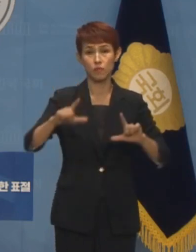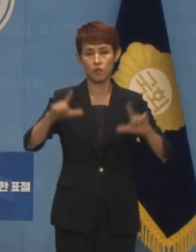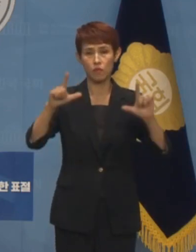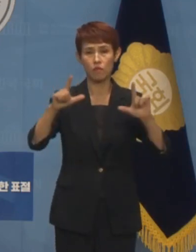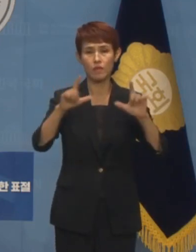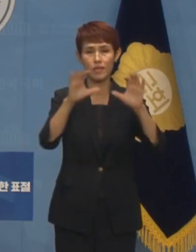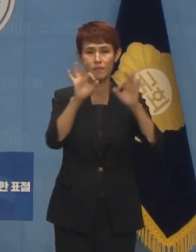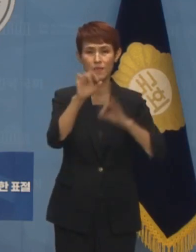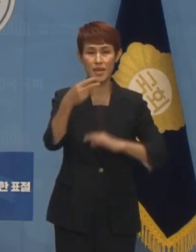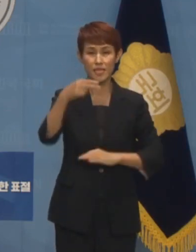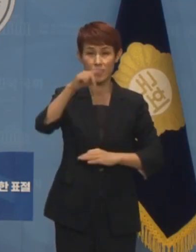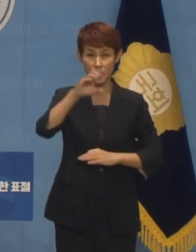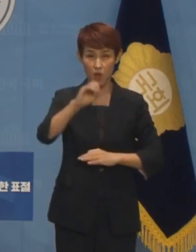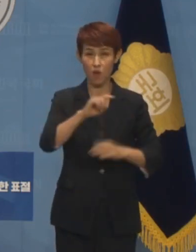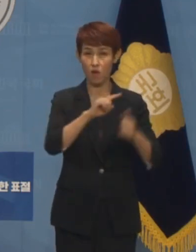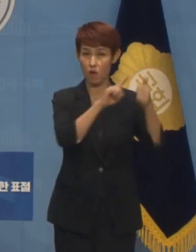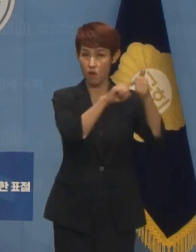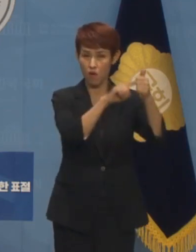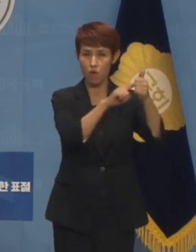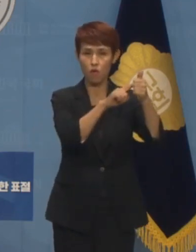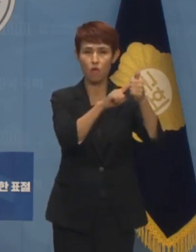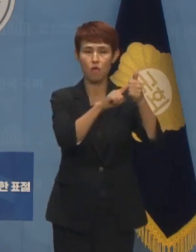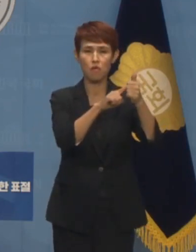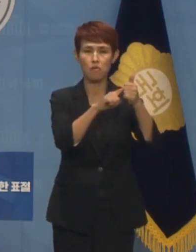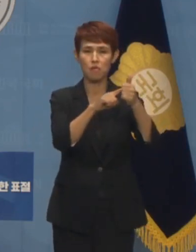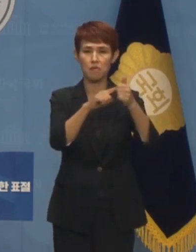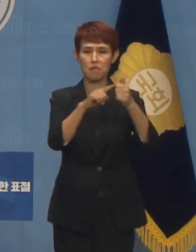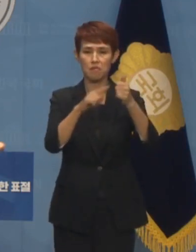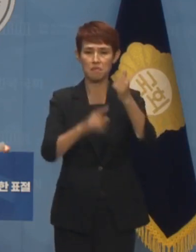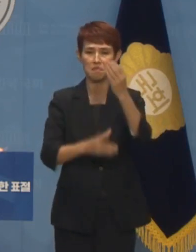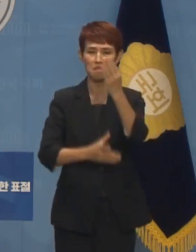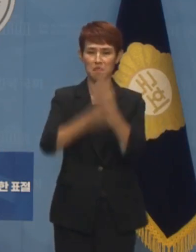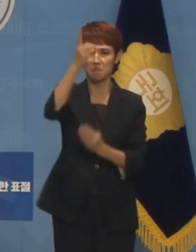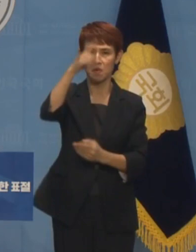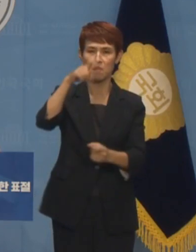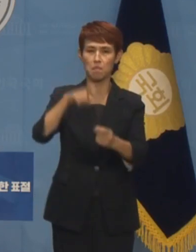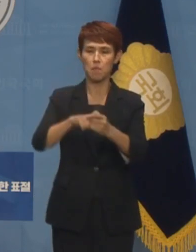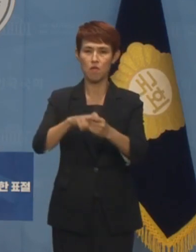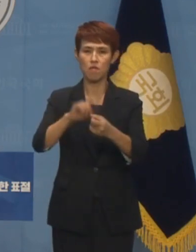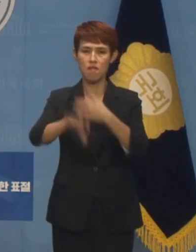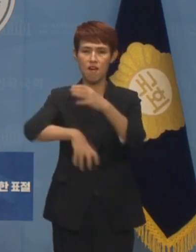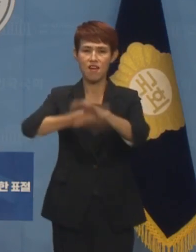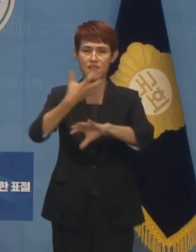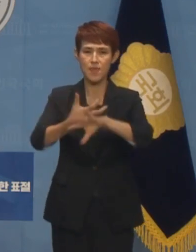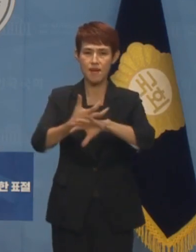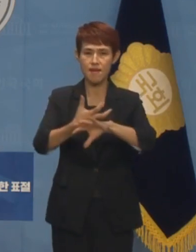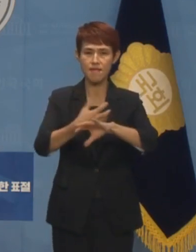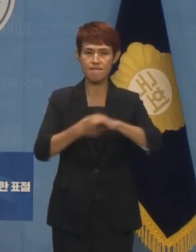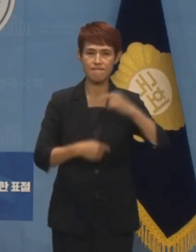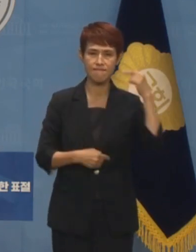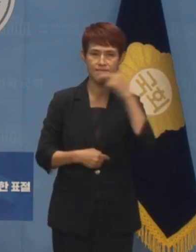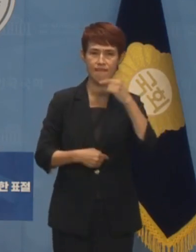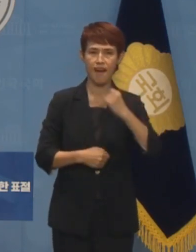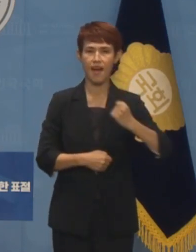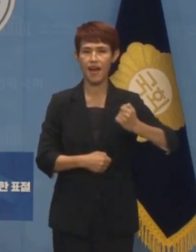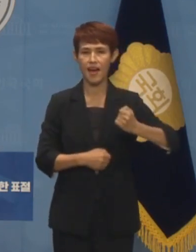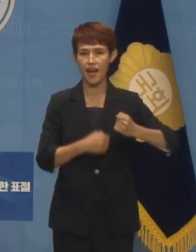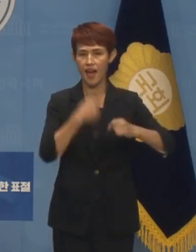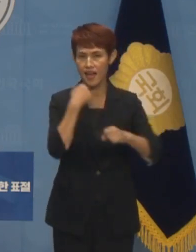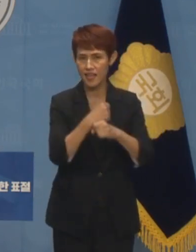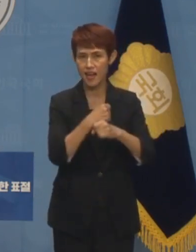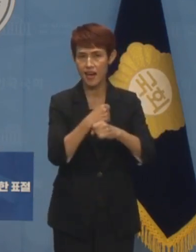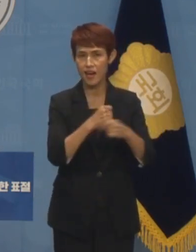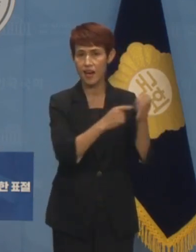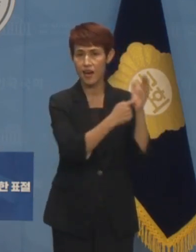김일성이 조국 통일 위협을 실현하기 위하여 혁명 역량을 백방으로 강화하자 하면서